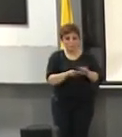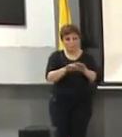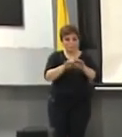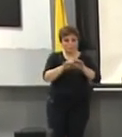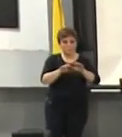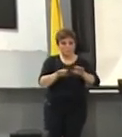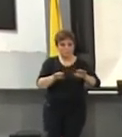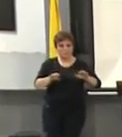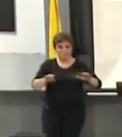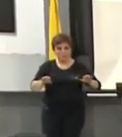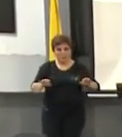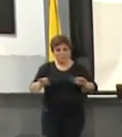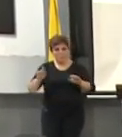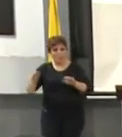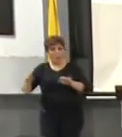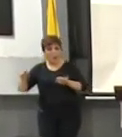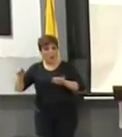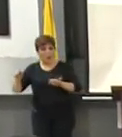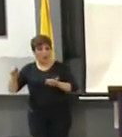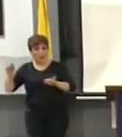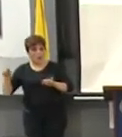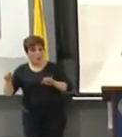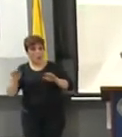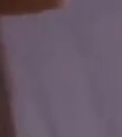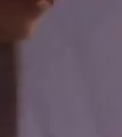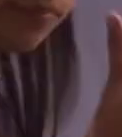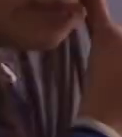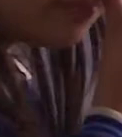i bien